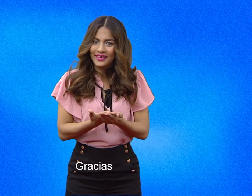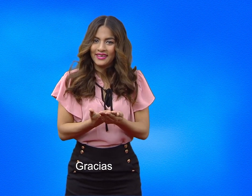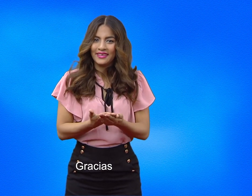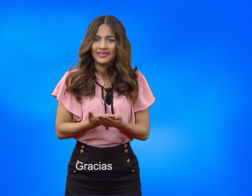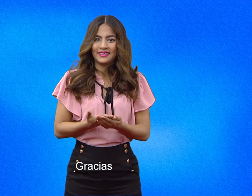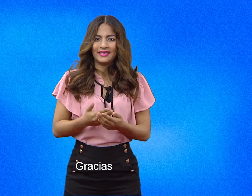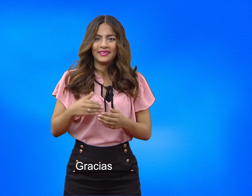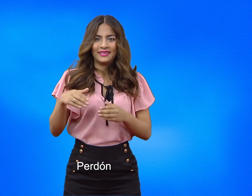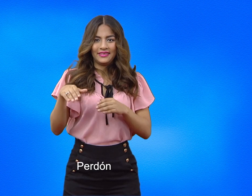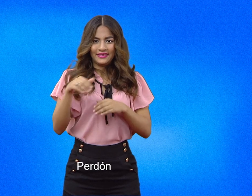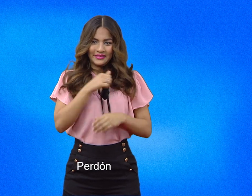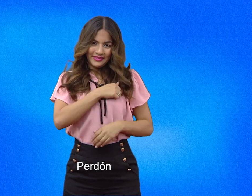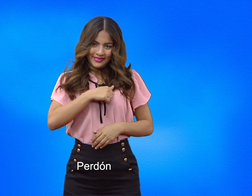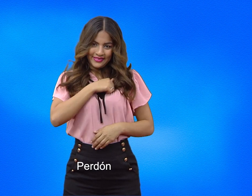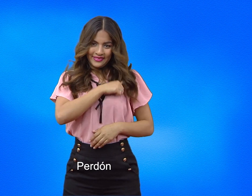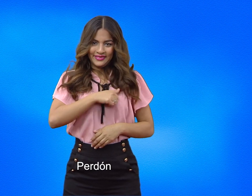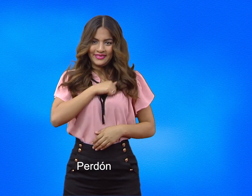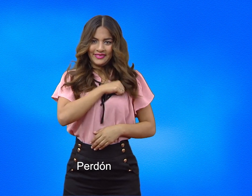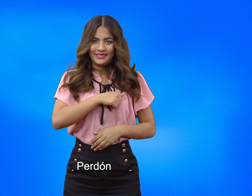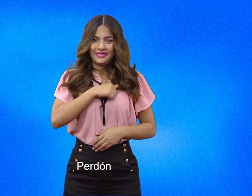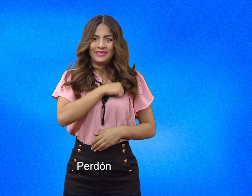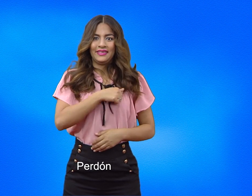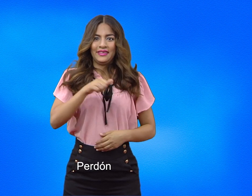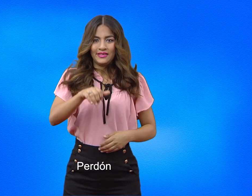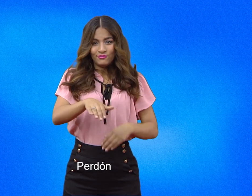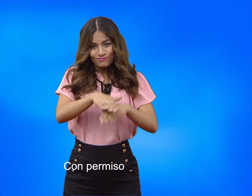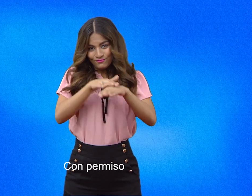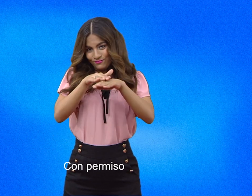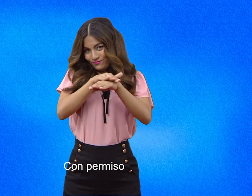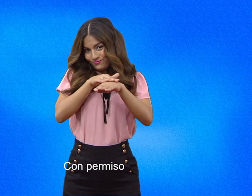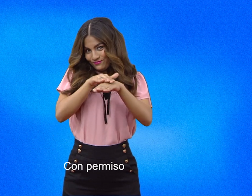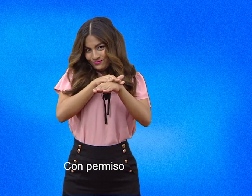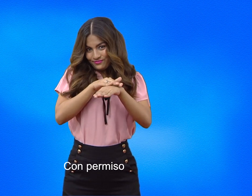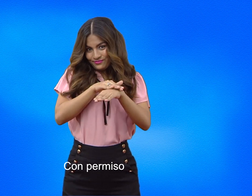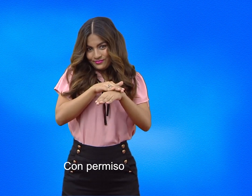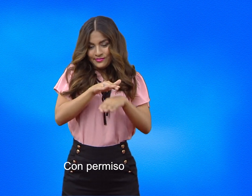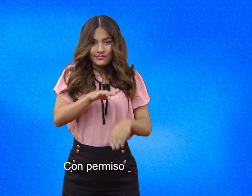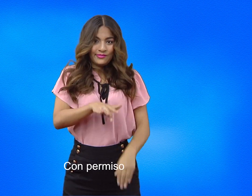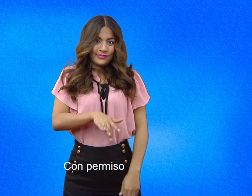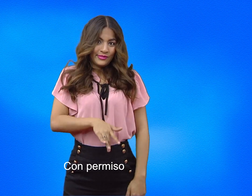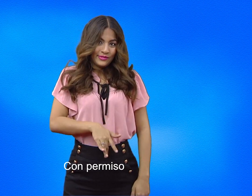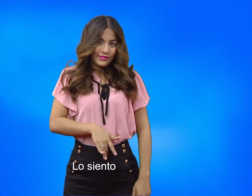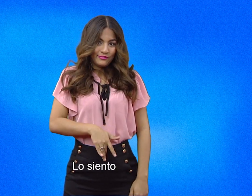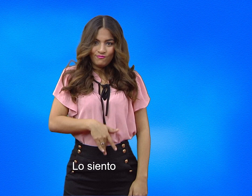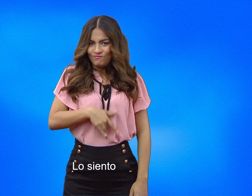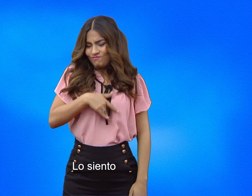gracias, perdón, con permiso, lo